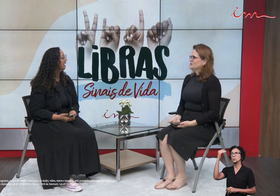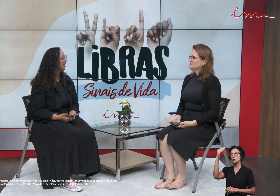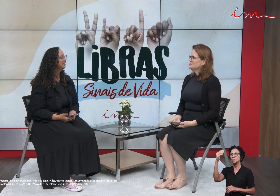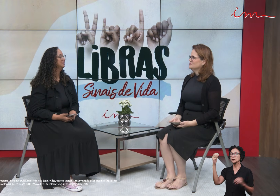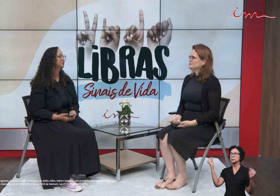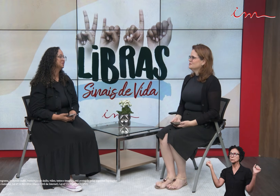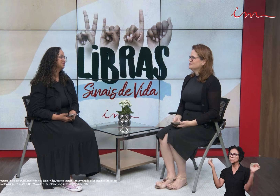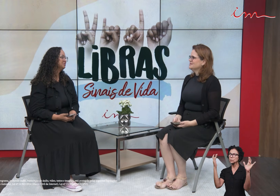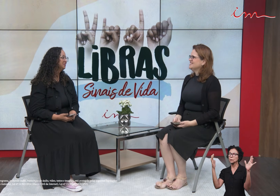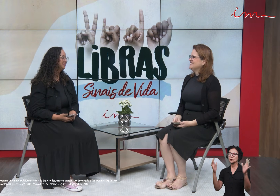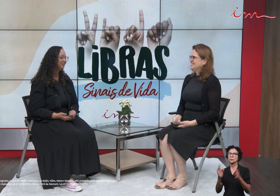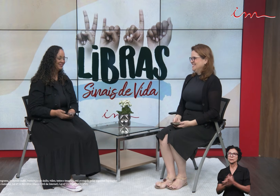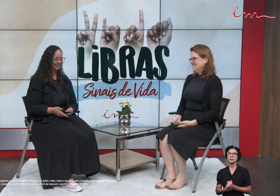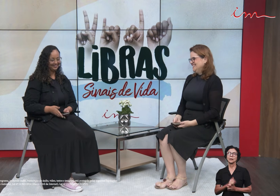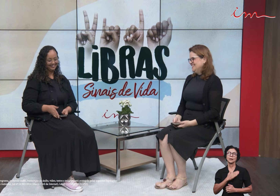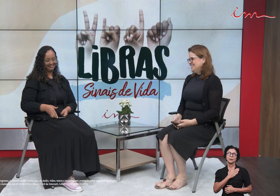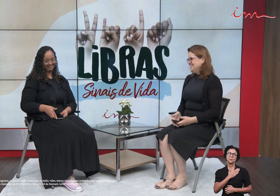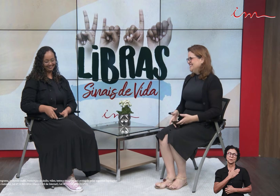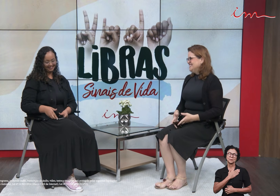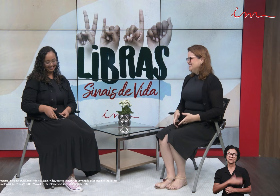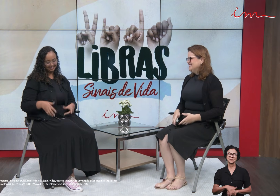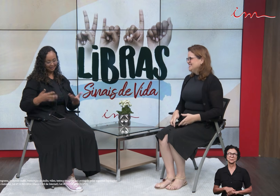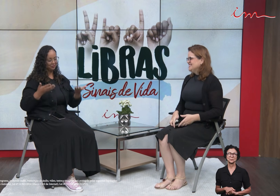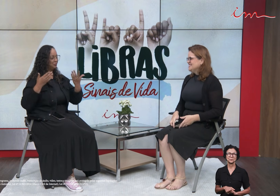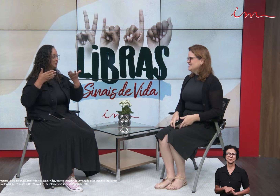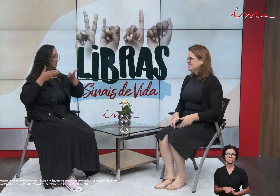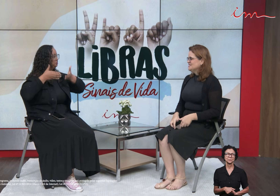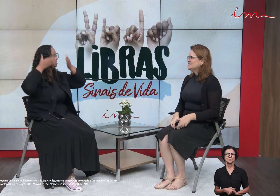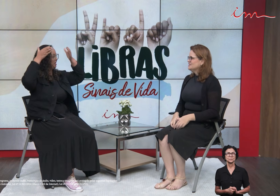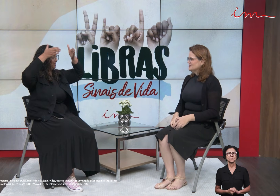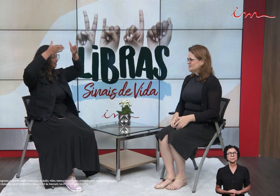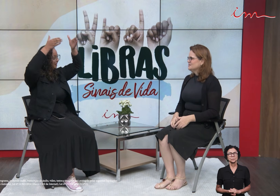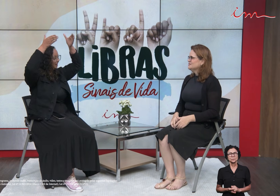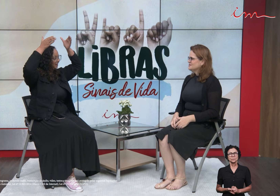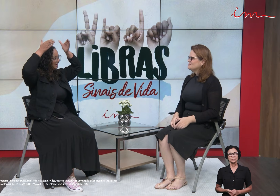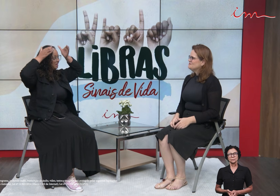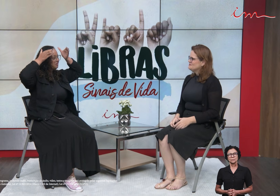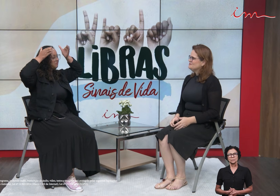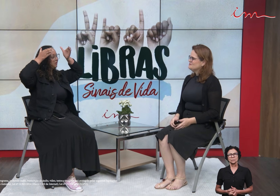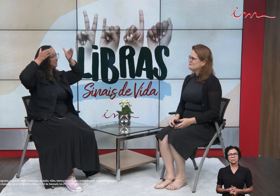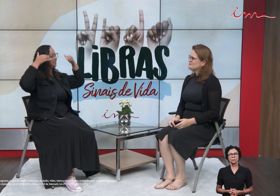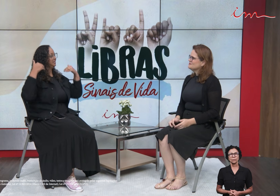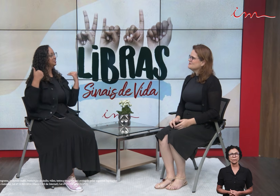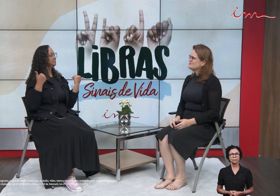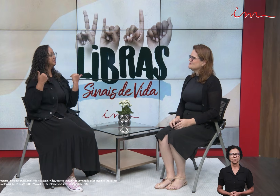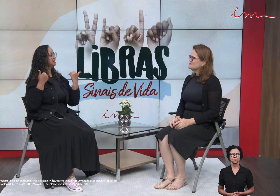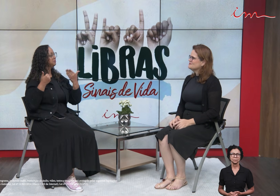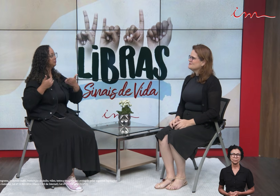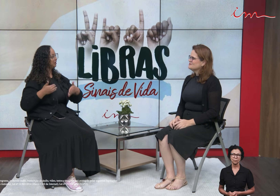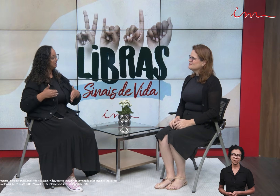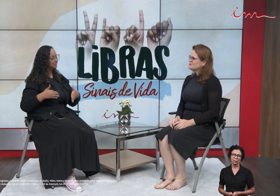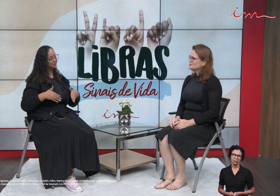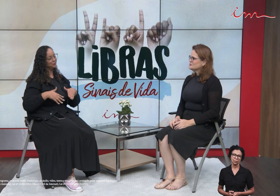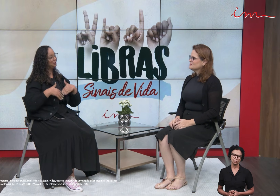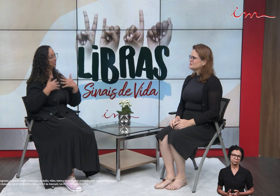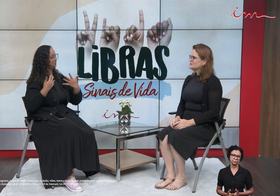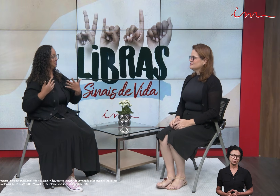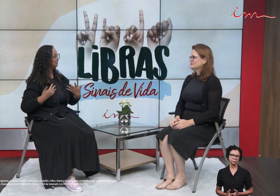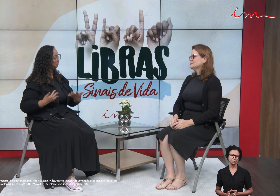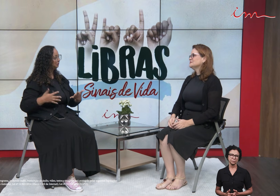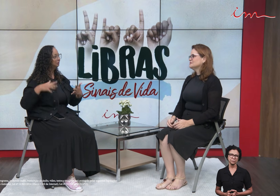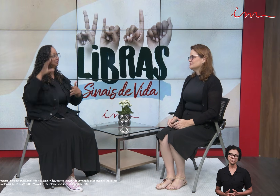ser feito? Ah, eu gosto muito. Então, o sinal de rei, né, mas aí a gente sempre faz